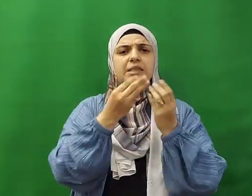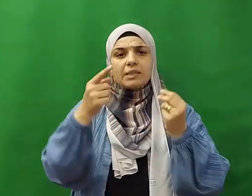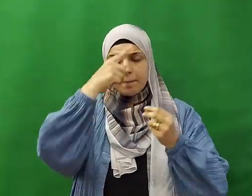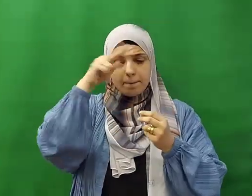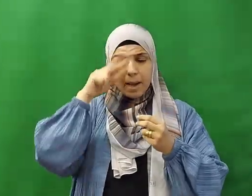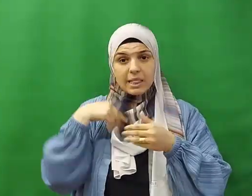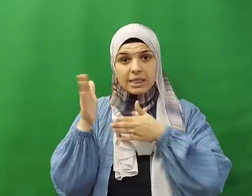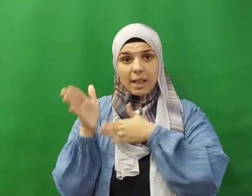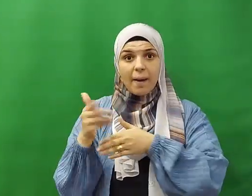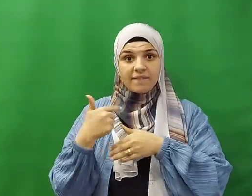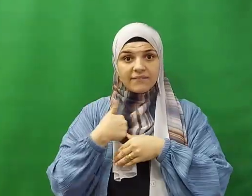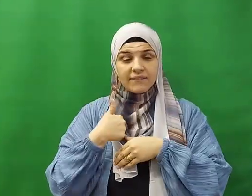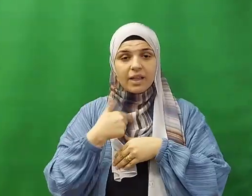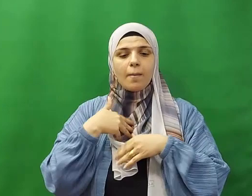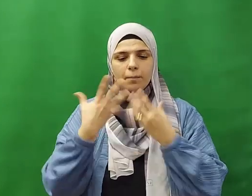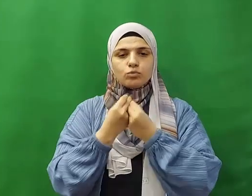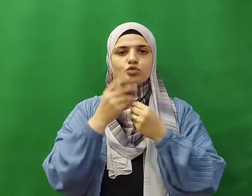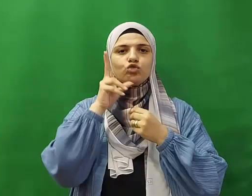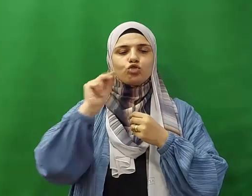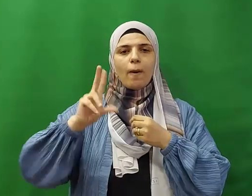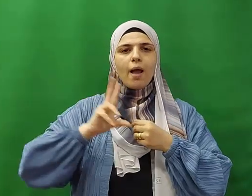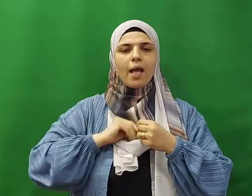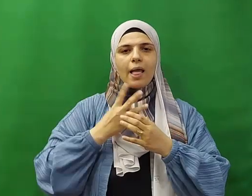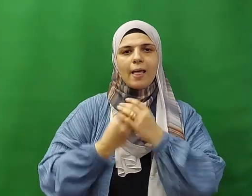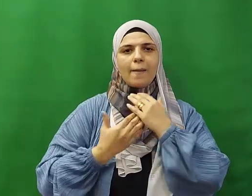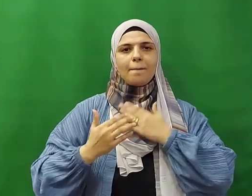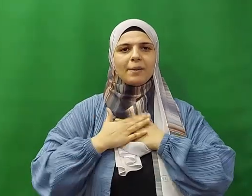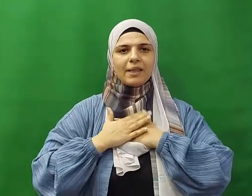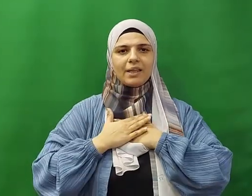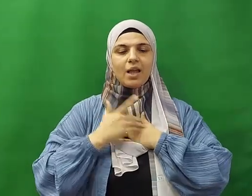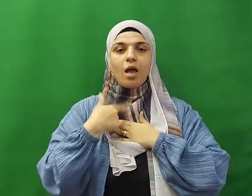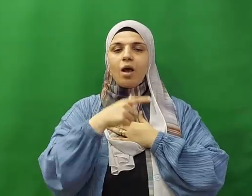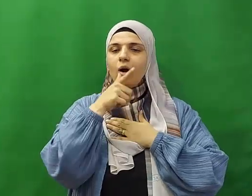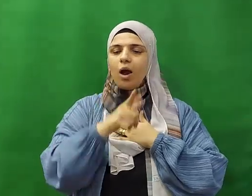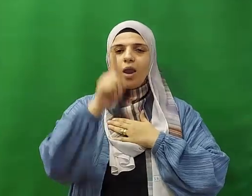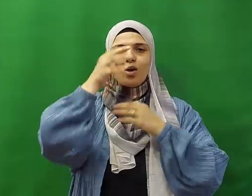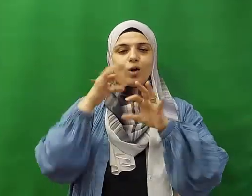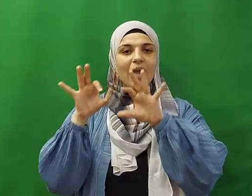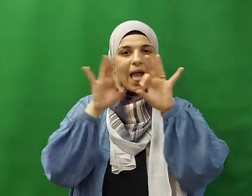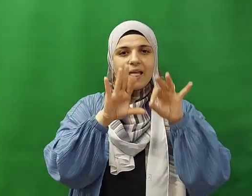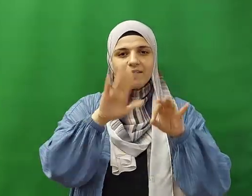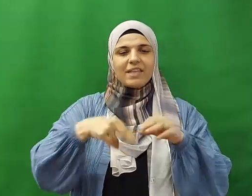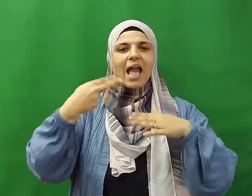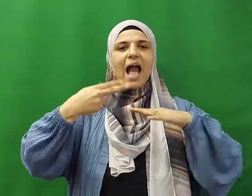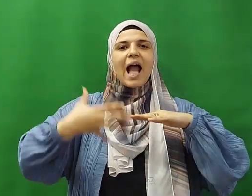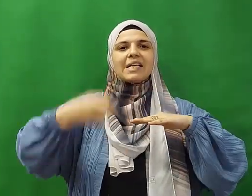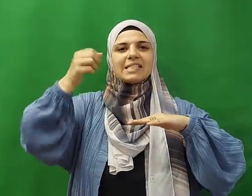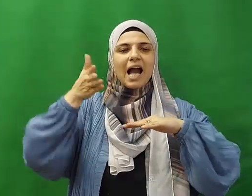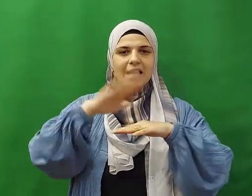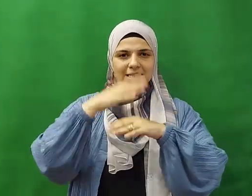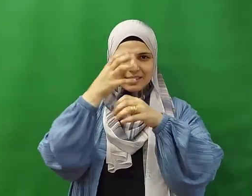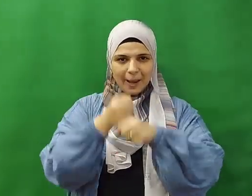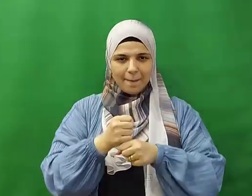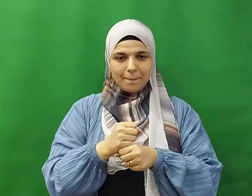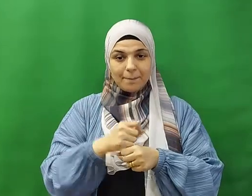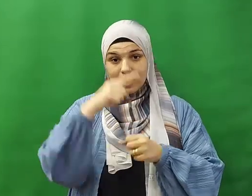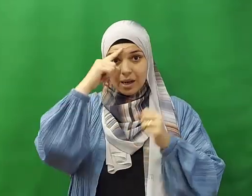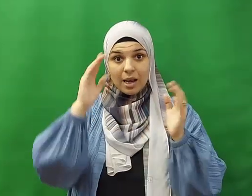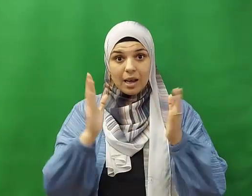الناس فمن تبعني فإنه مني، وقوله سبحانه في عيسى عليه